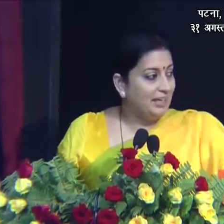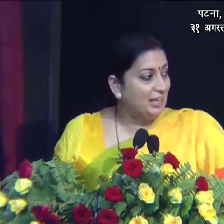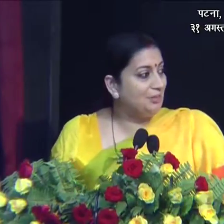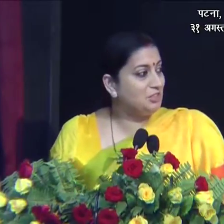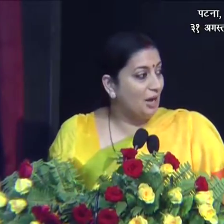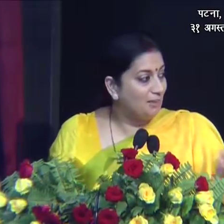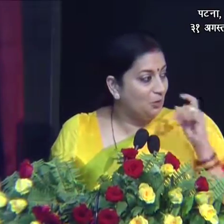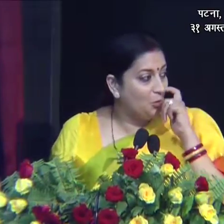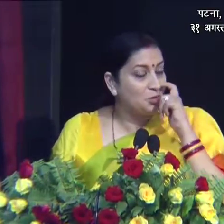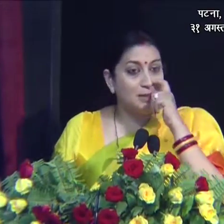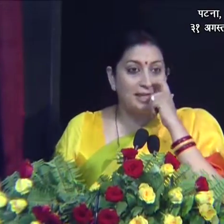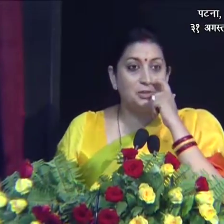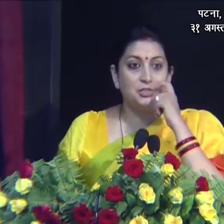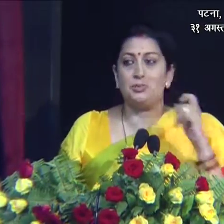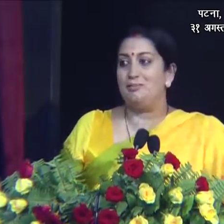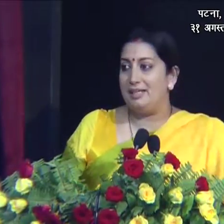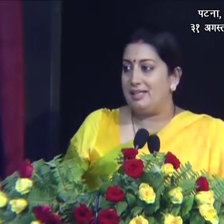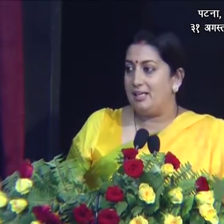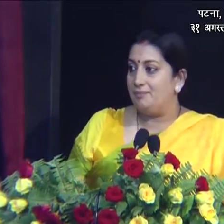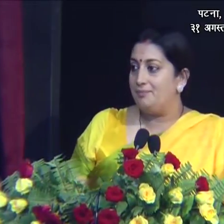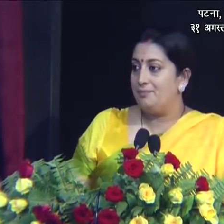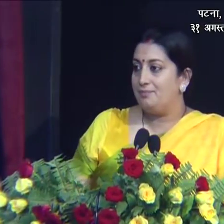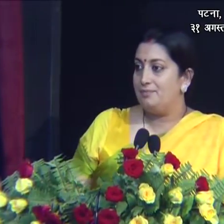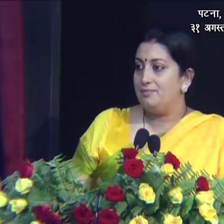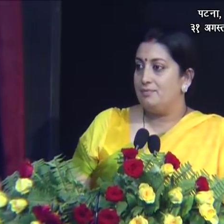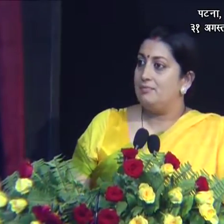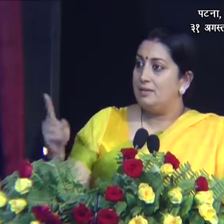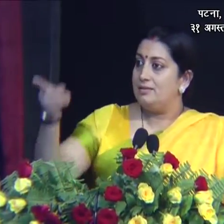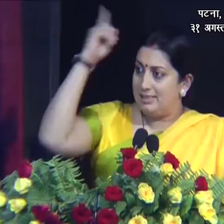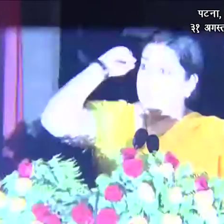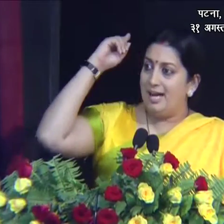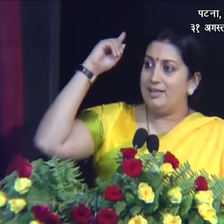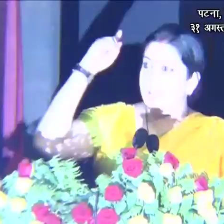परेड में शामिल हों, उस परेड को स्वयं देखें। दिल्ली आएंगे?